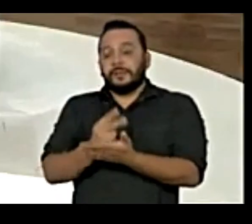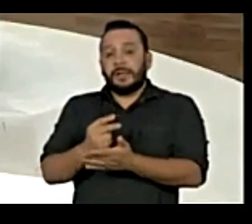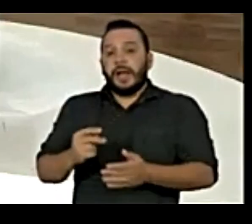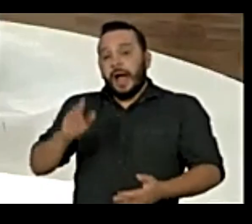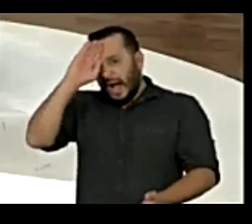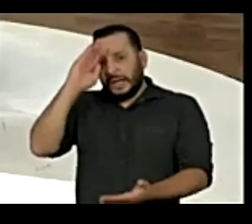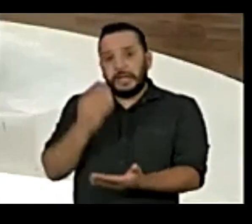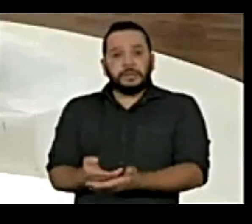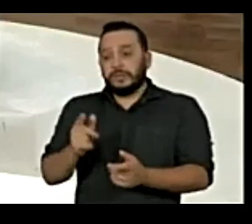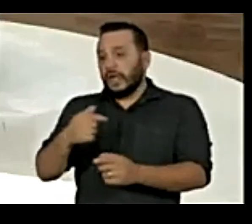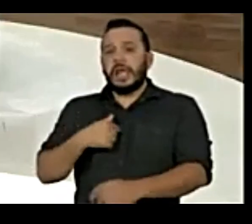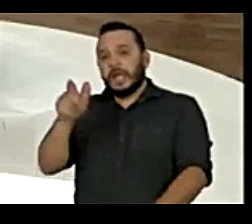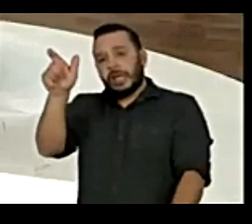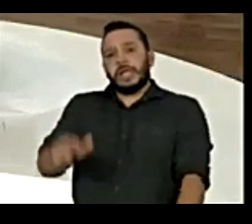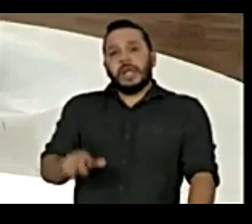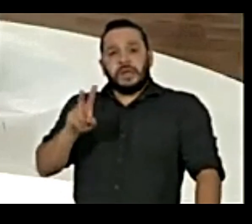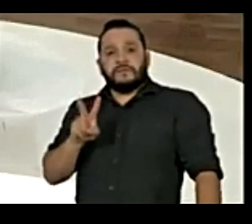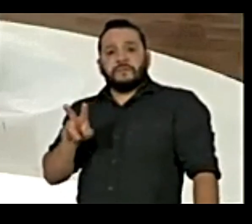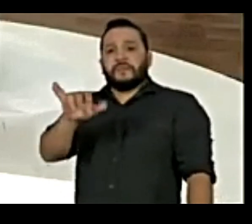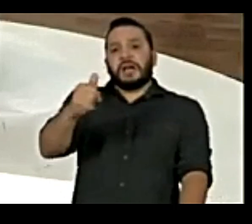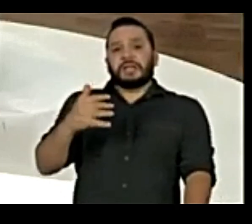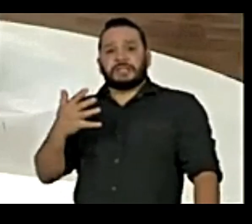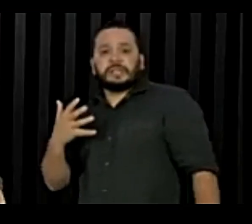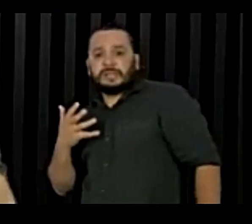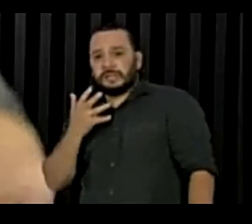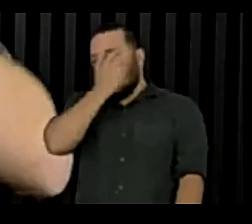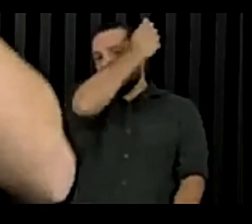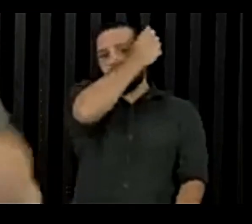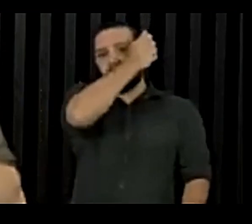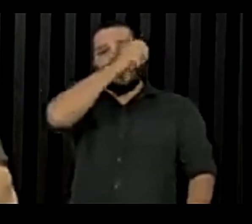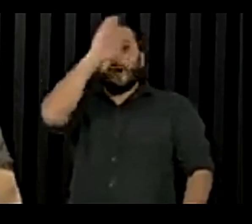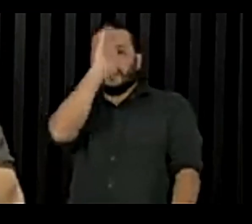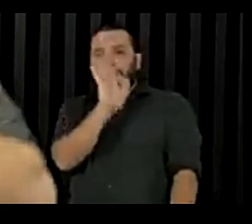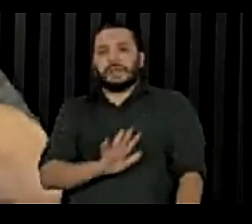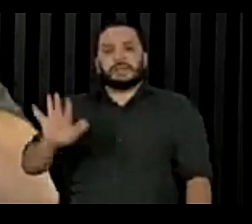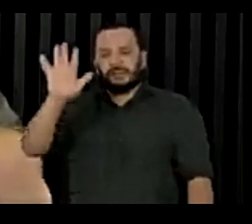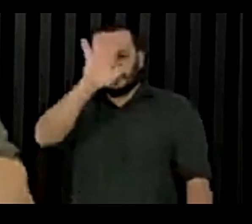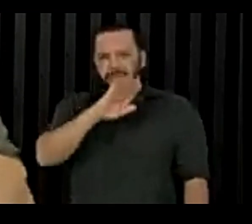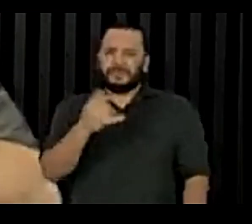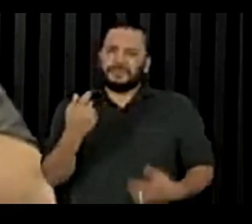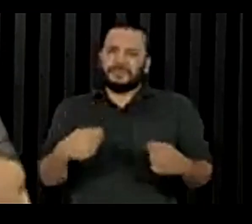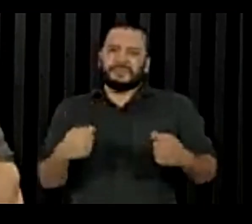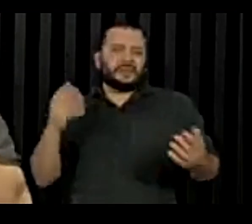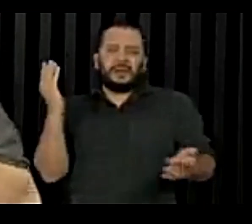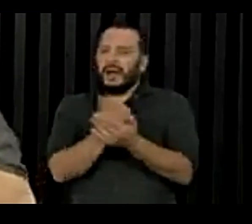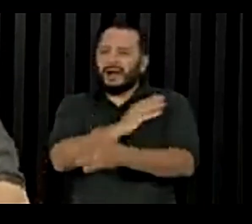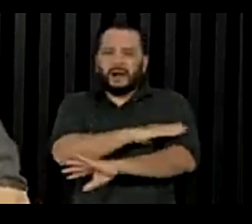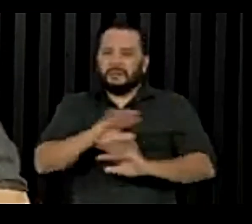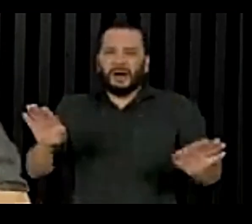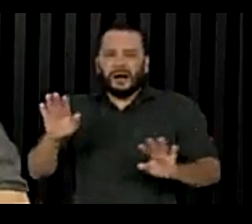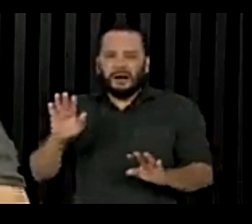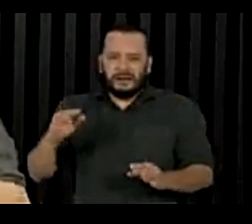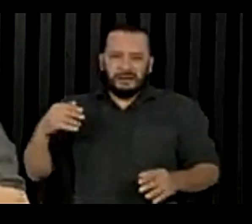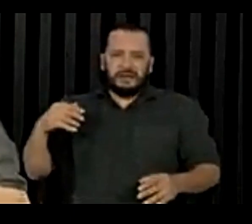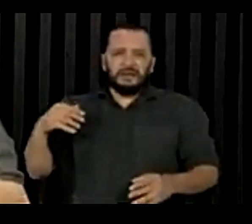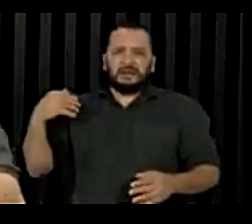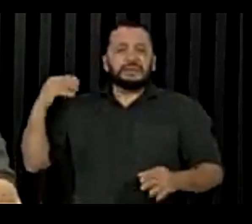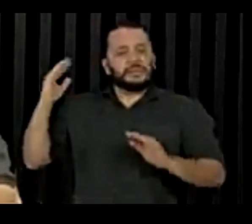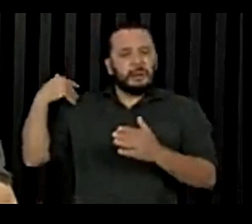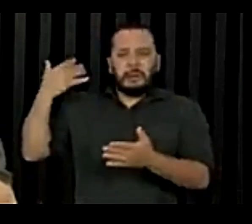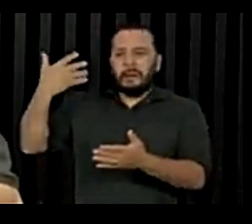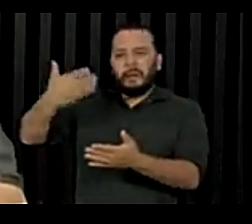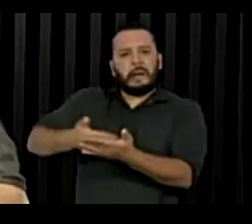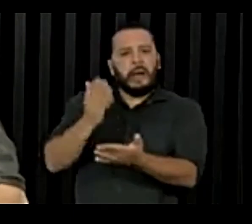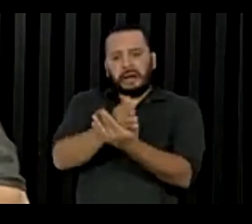que é uma coisa que a gente precisa desconstruir dentro da cultura, não sei se é brasileira ou humana, ou seja lá de onde for. A política